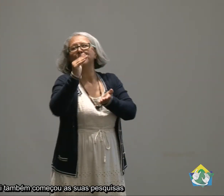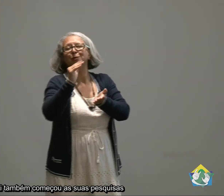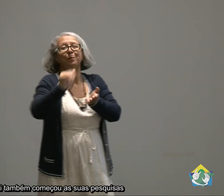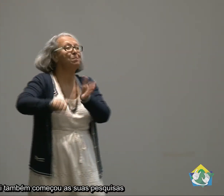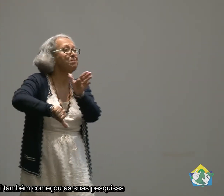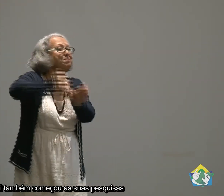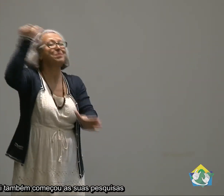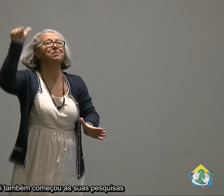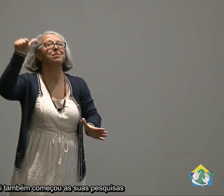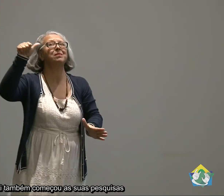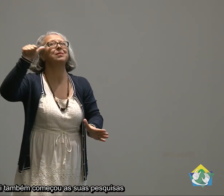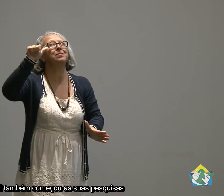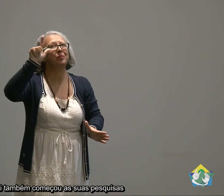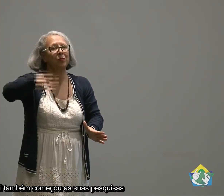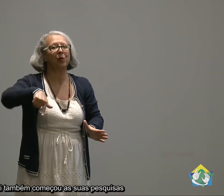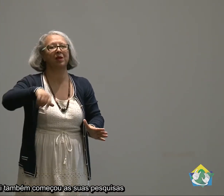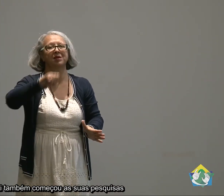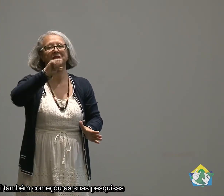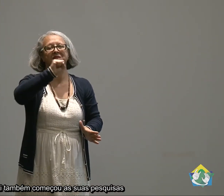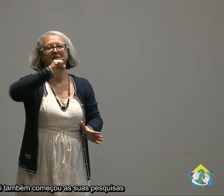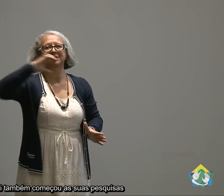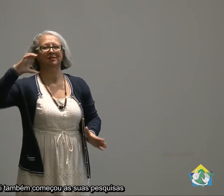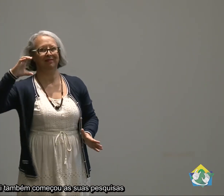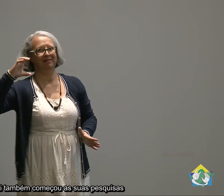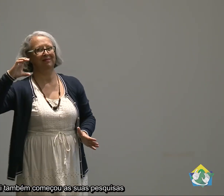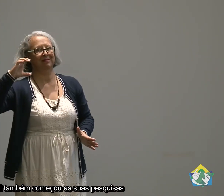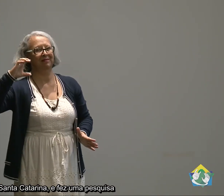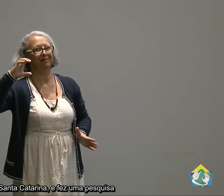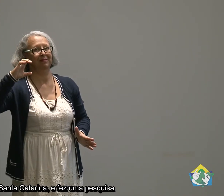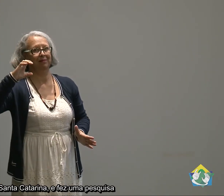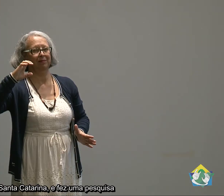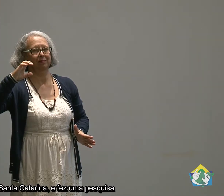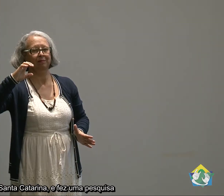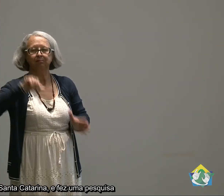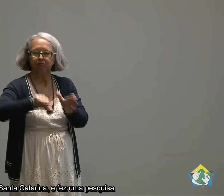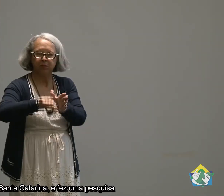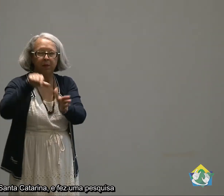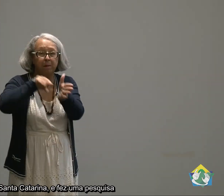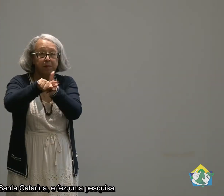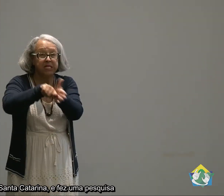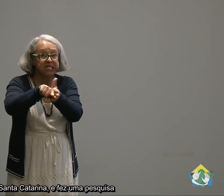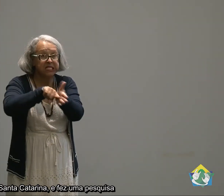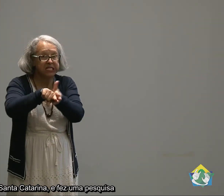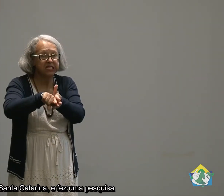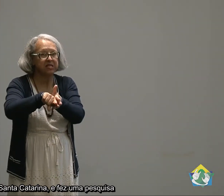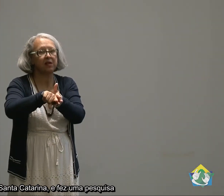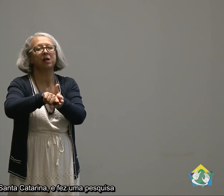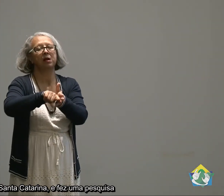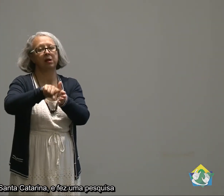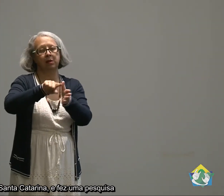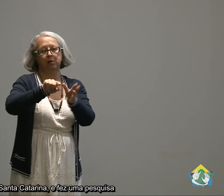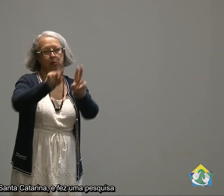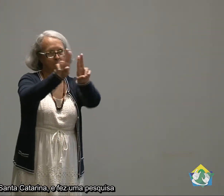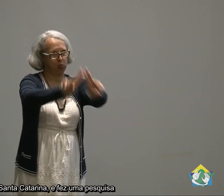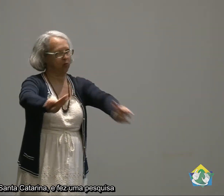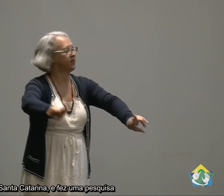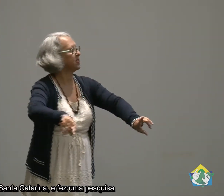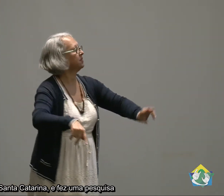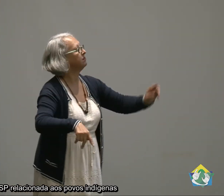Giroletti também começou as suas pesquisas em Santa Catarina e fez uma pesquisa na